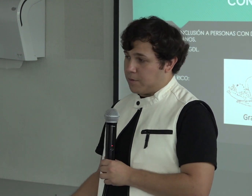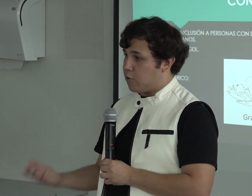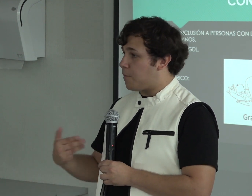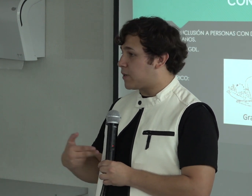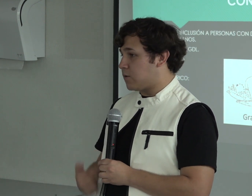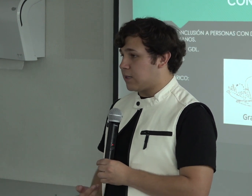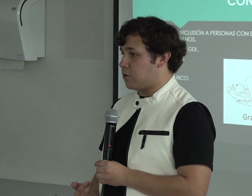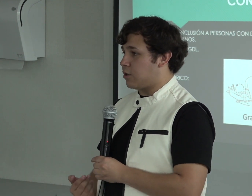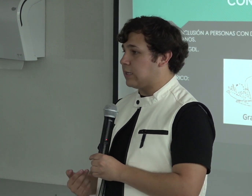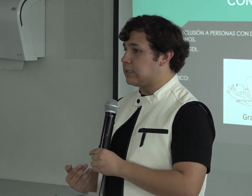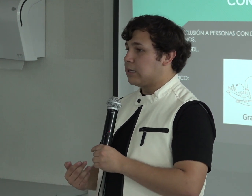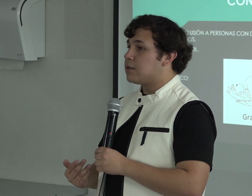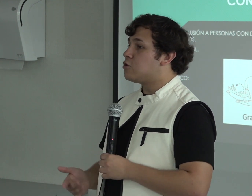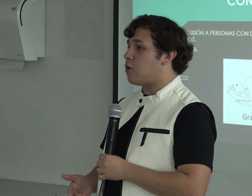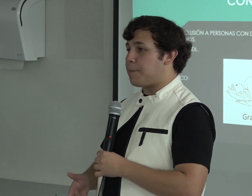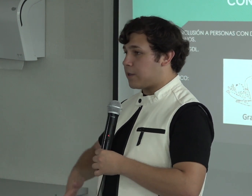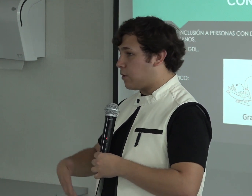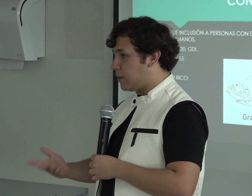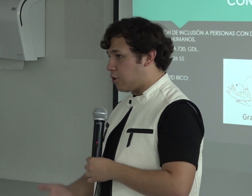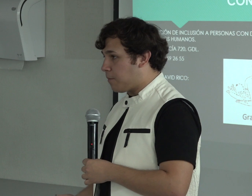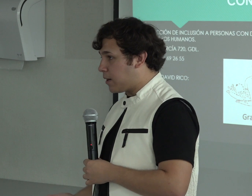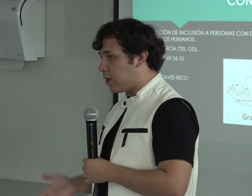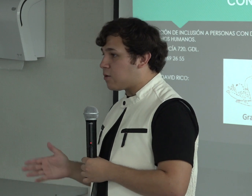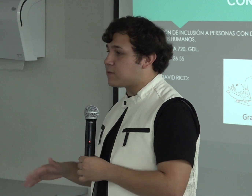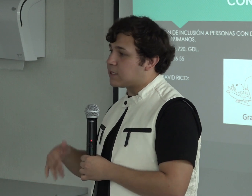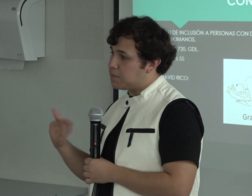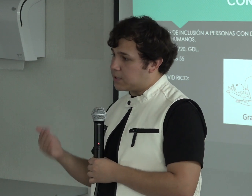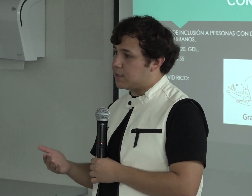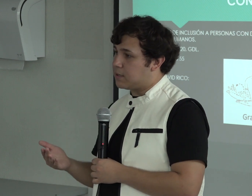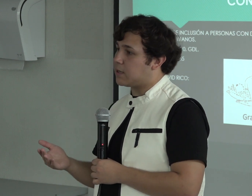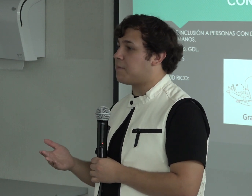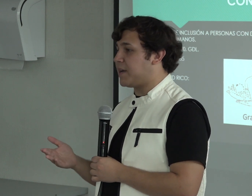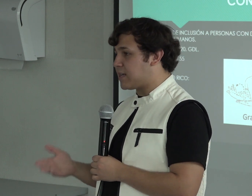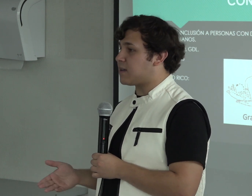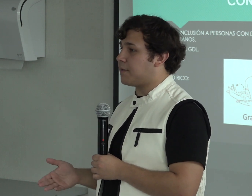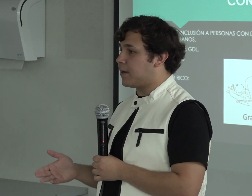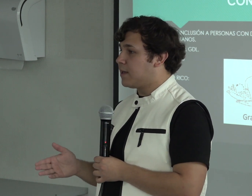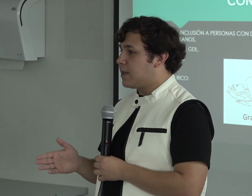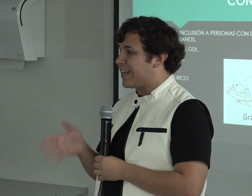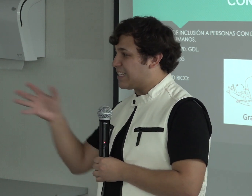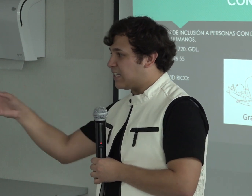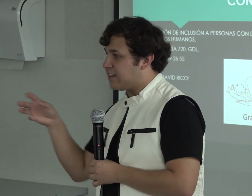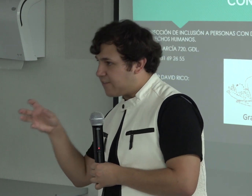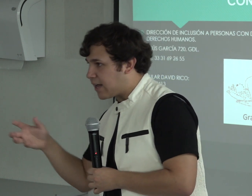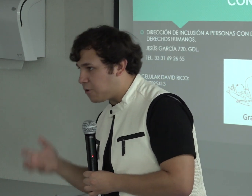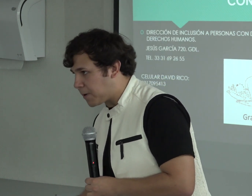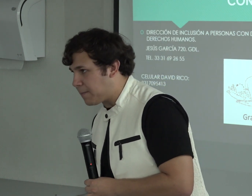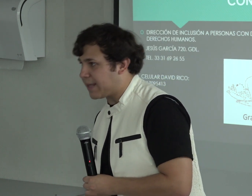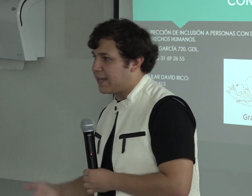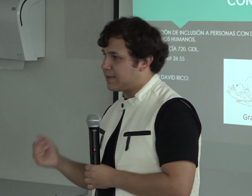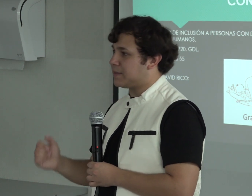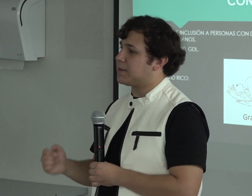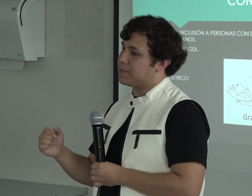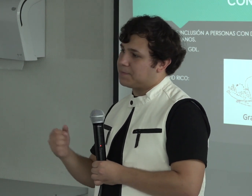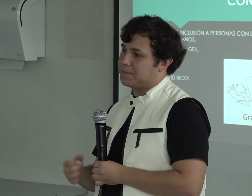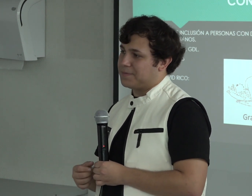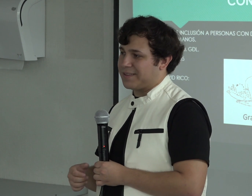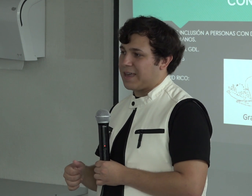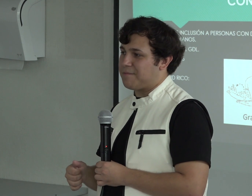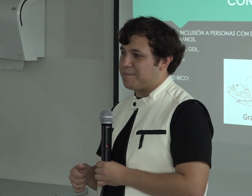con personas sordas, no aprendo el idioma, ni cómo se expresan, ni de qué manera saber qué significa lo que me quieren decir. ¿Ok? Pero